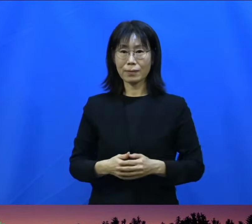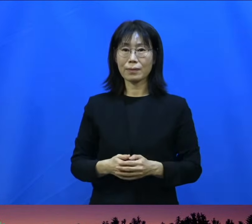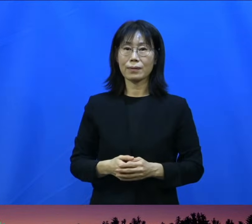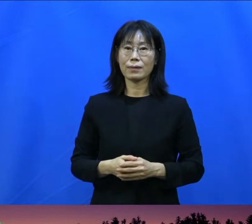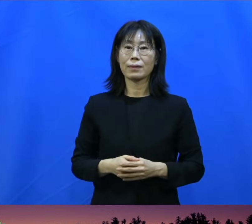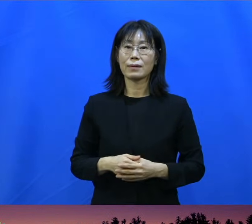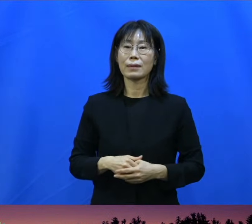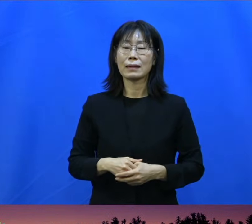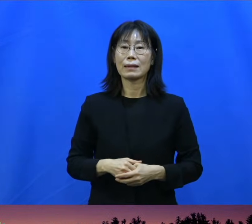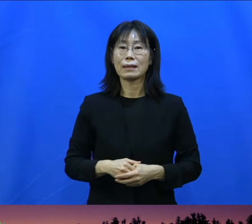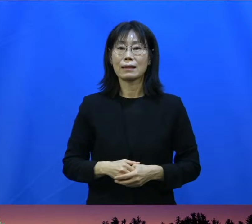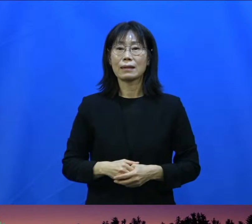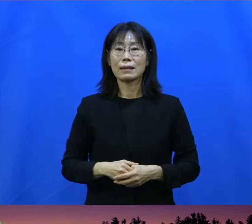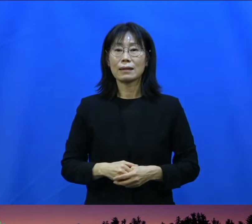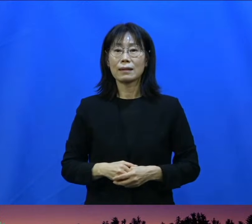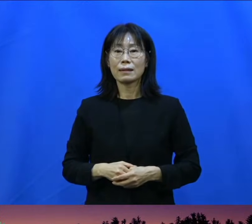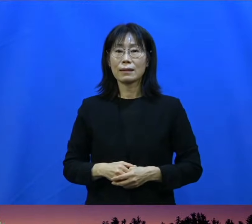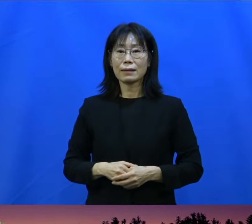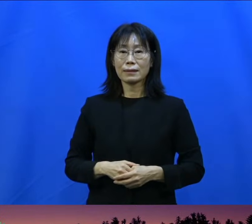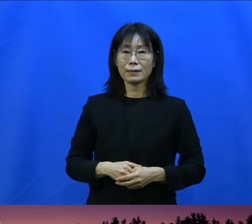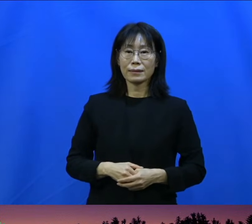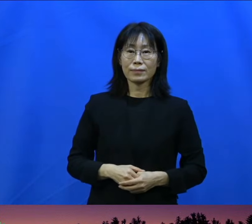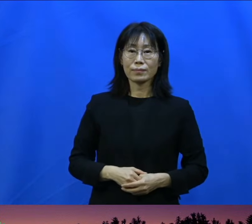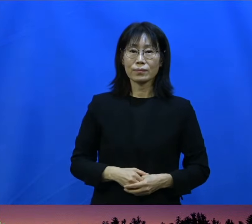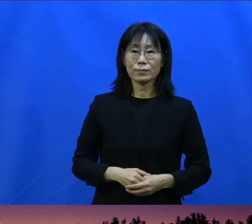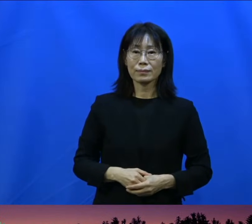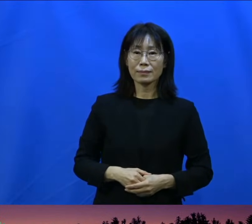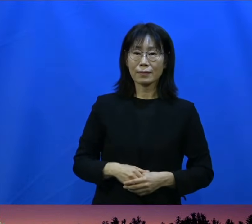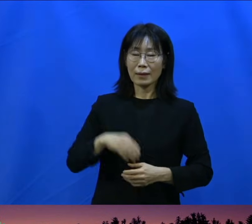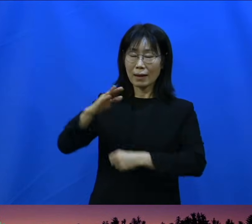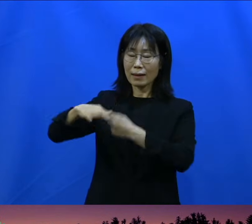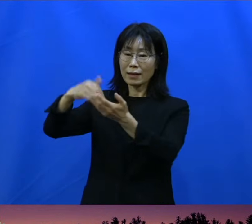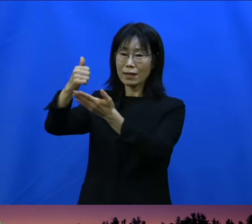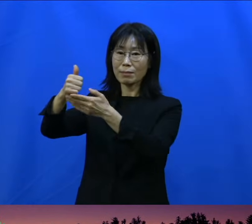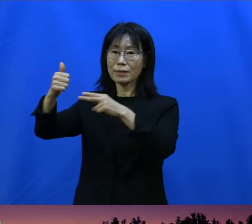거죠. 그래서